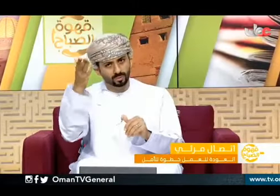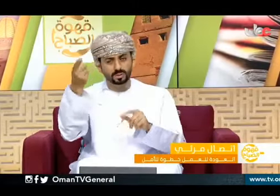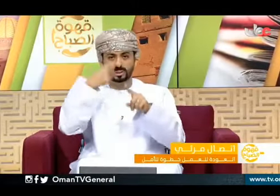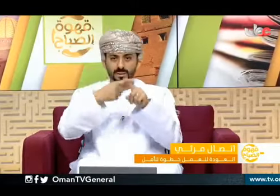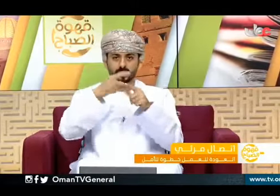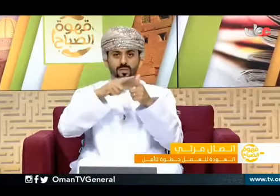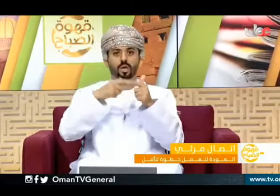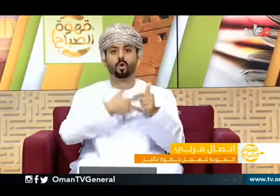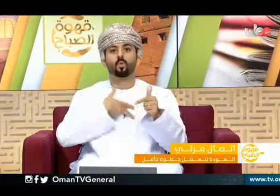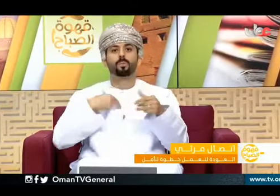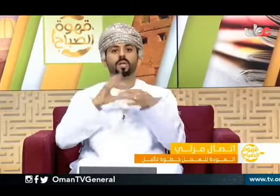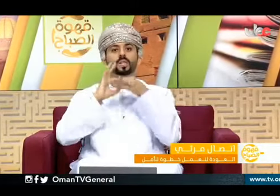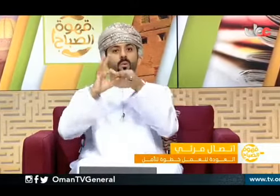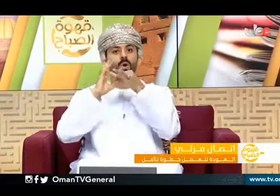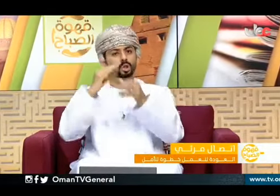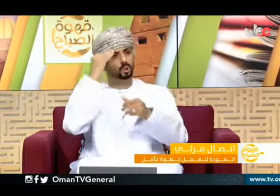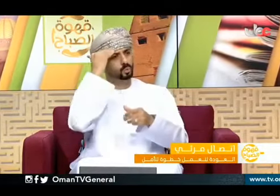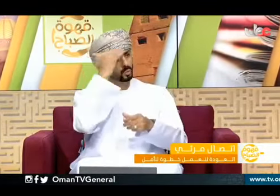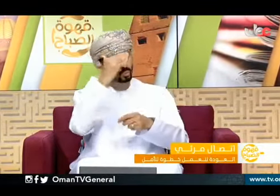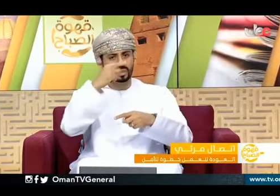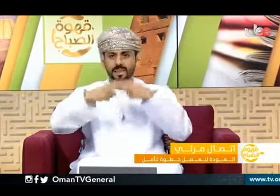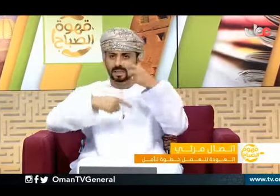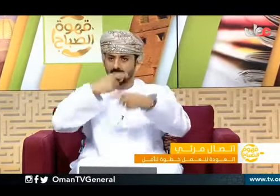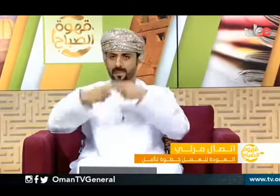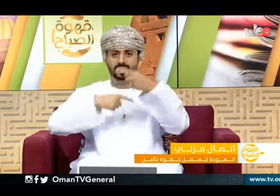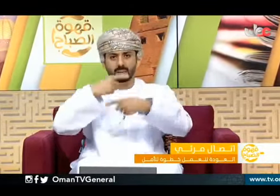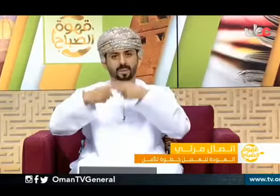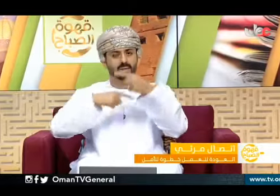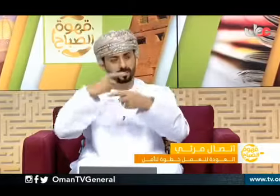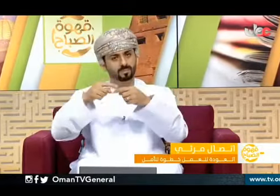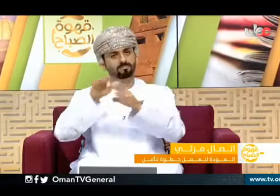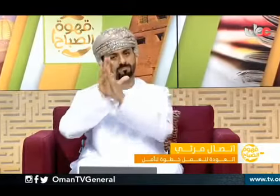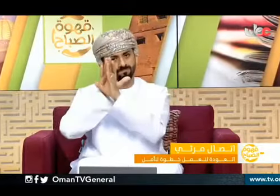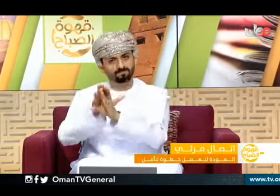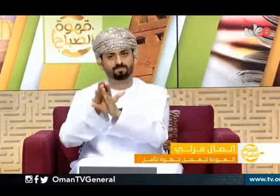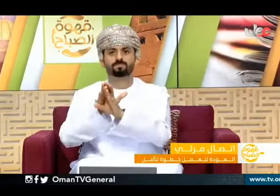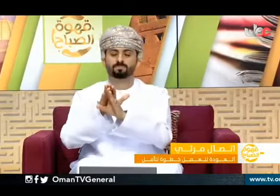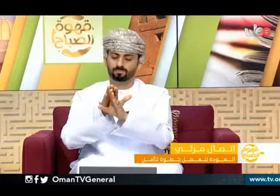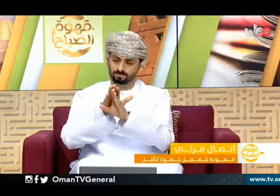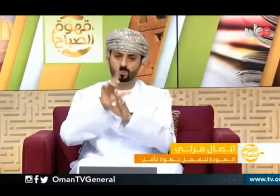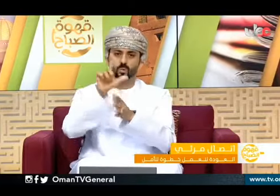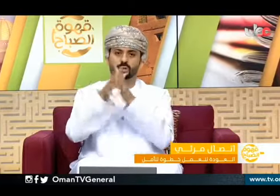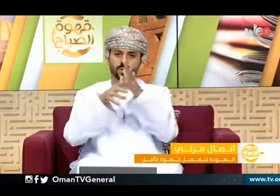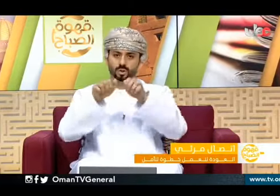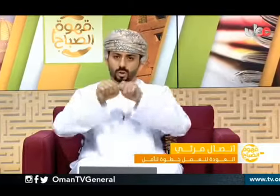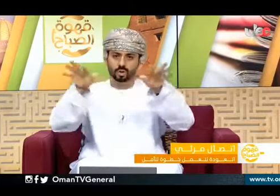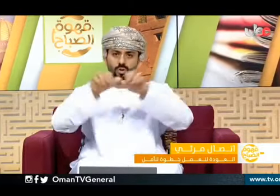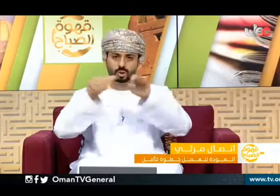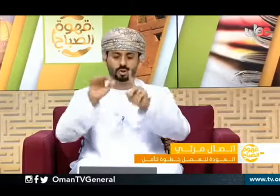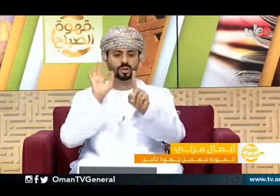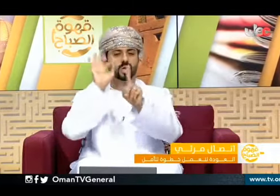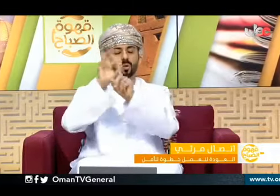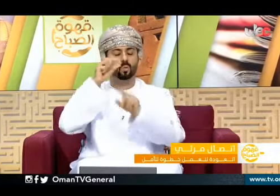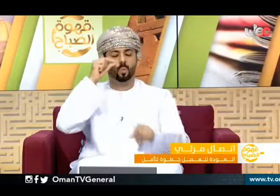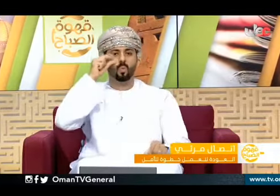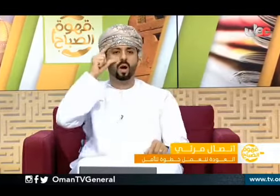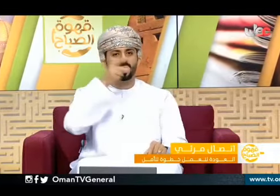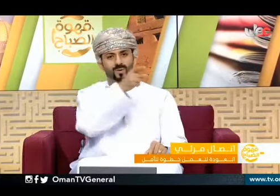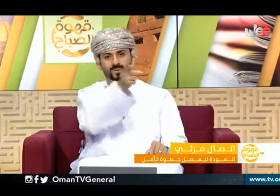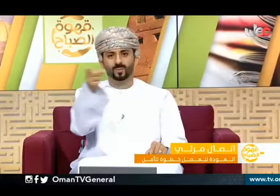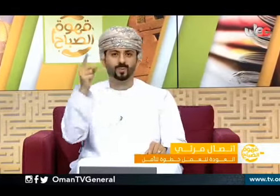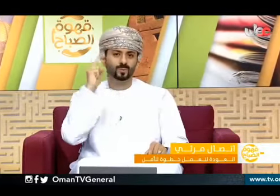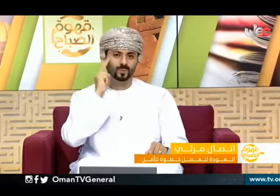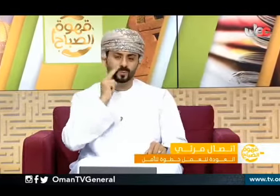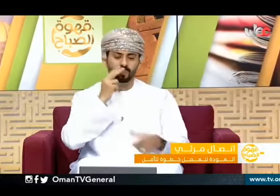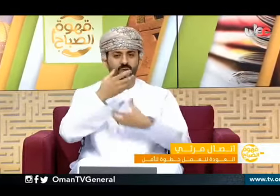خلال الهيئة العامة للإذاعة والتلفزيون، من خلال مركز الاتصال، لدعمهم أيضا في نشر